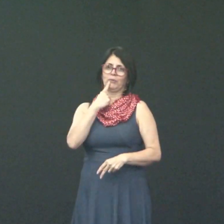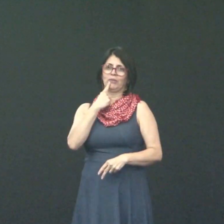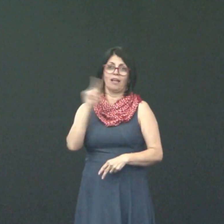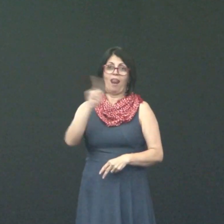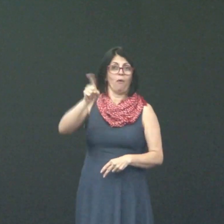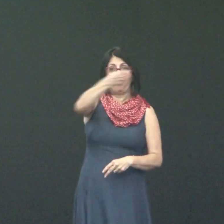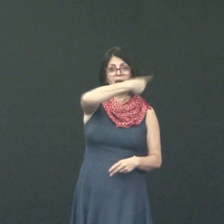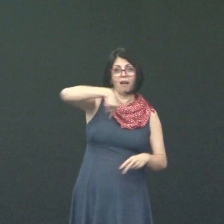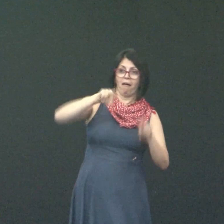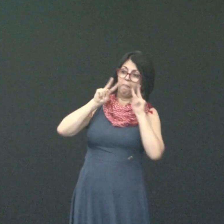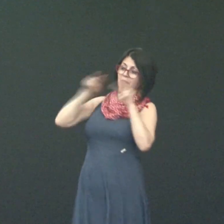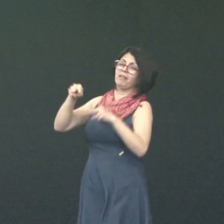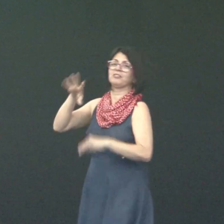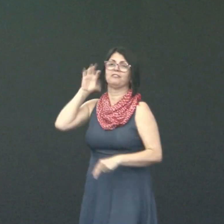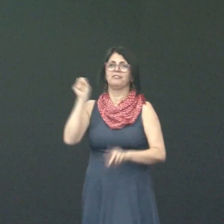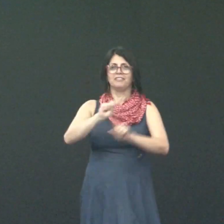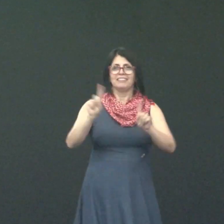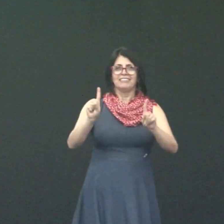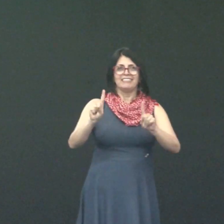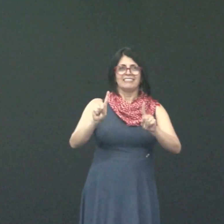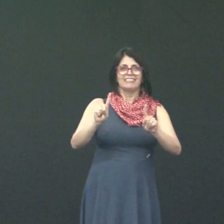o surdo, ele é o protagonista,